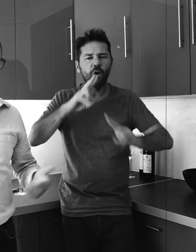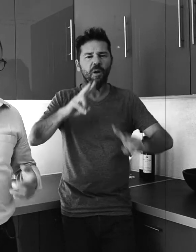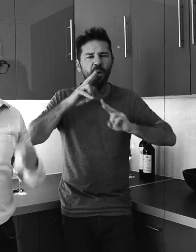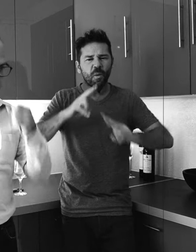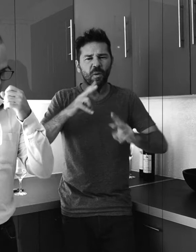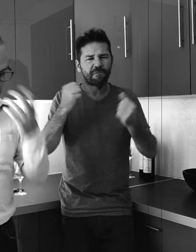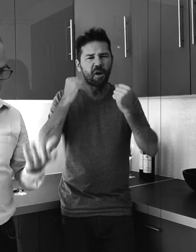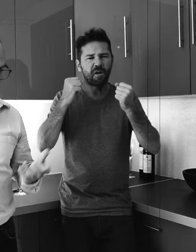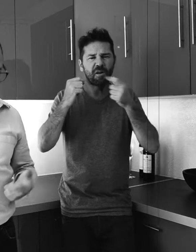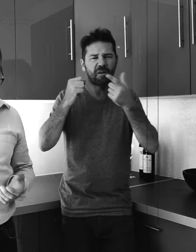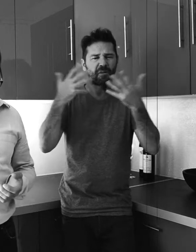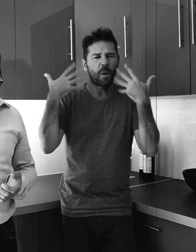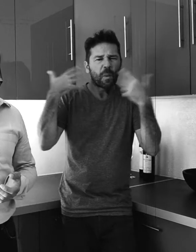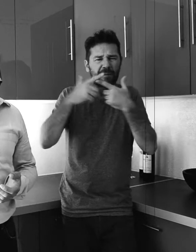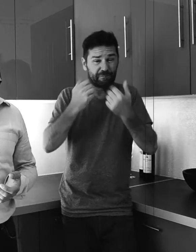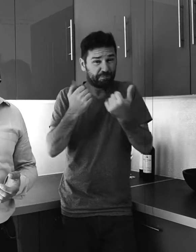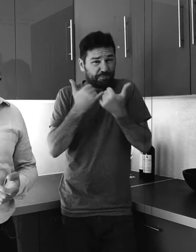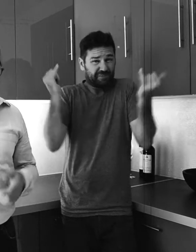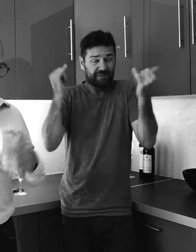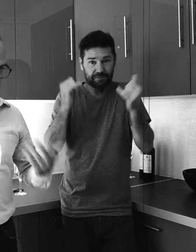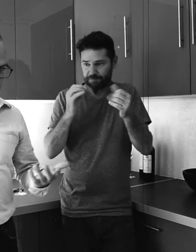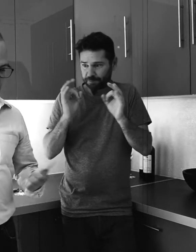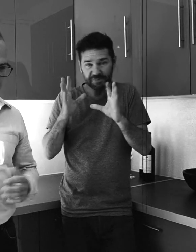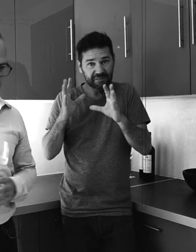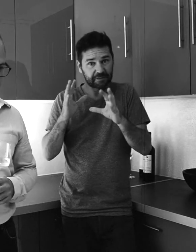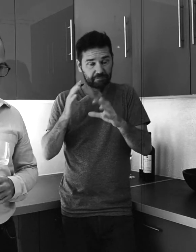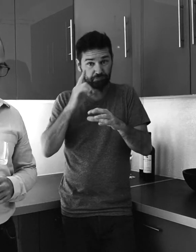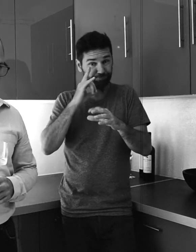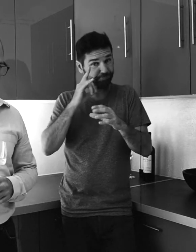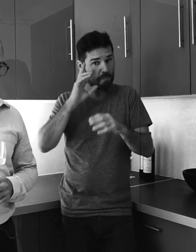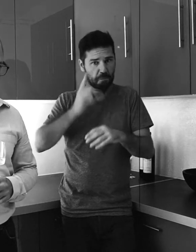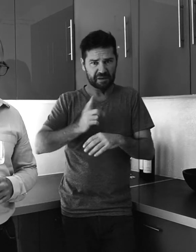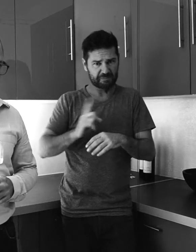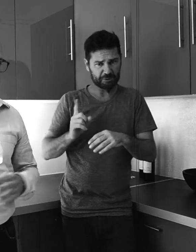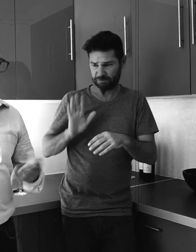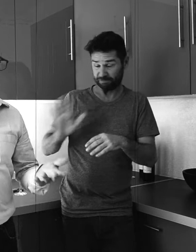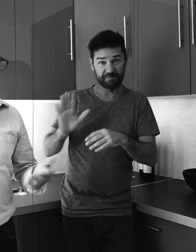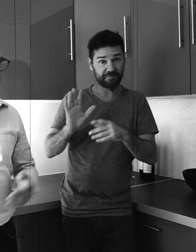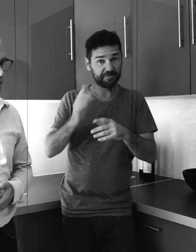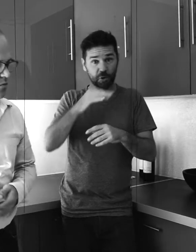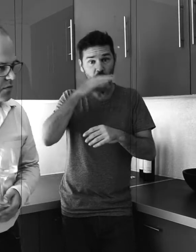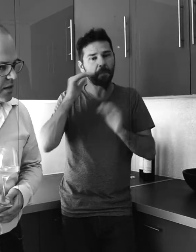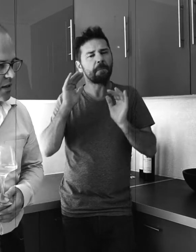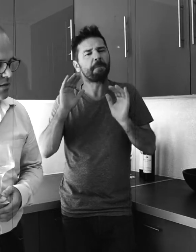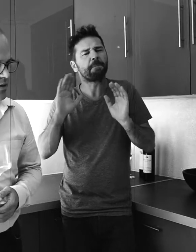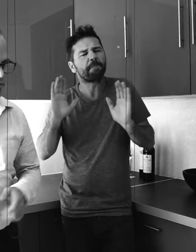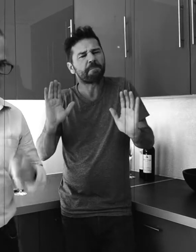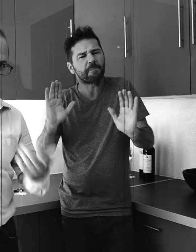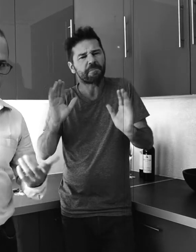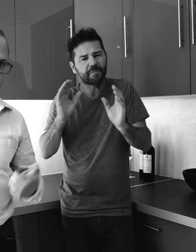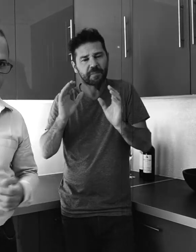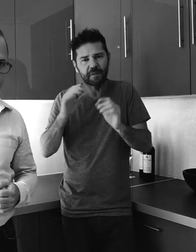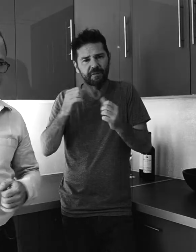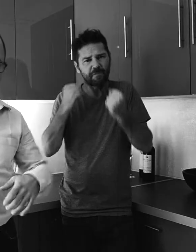donc assez fort, assez inhabituel. Mais en même temps, quand même aussi assez